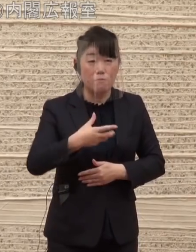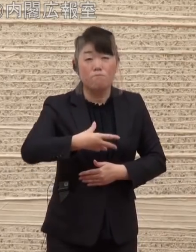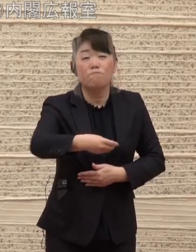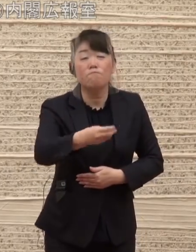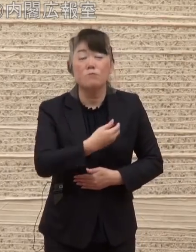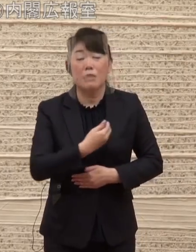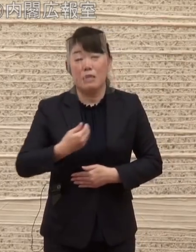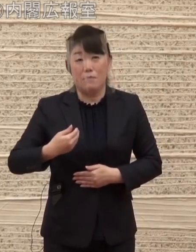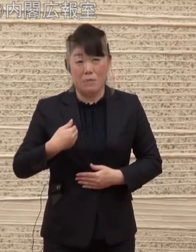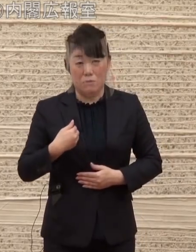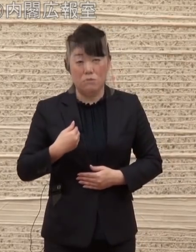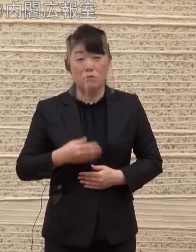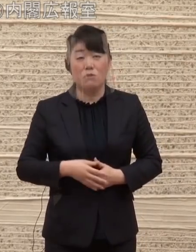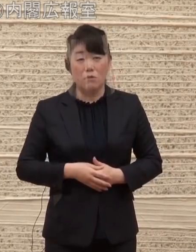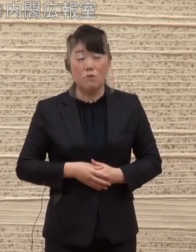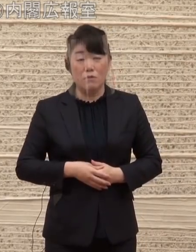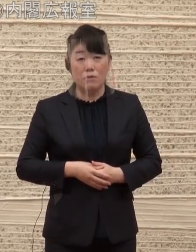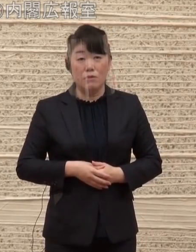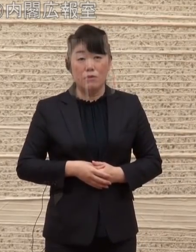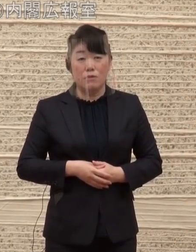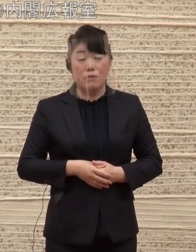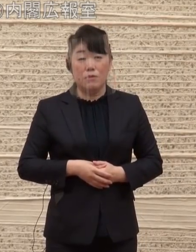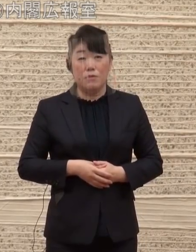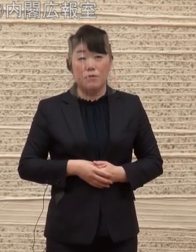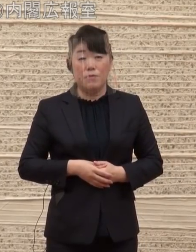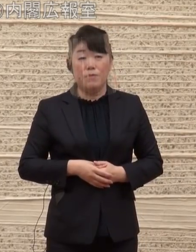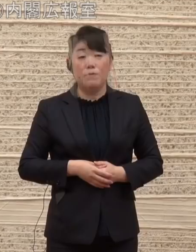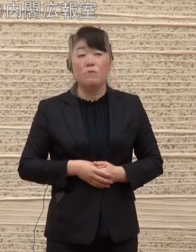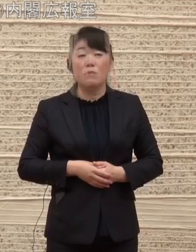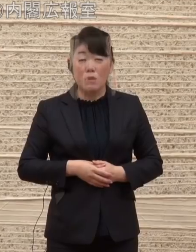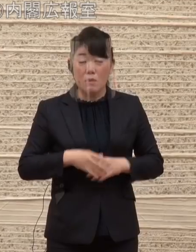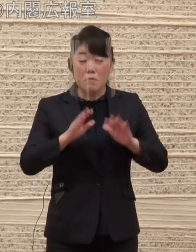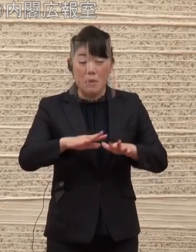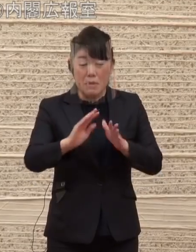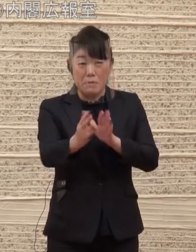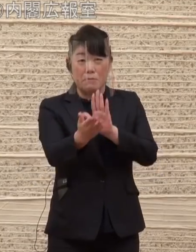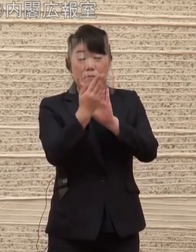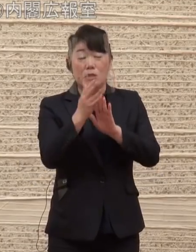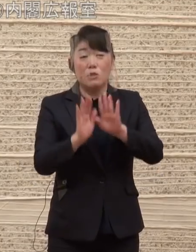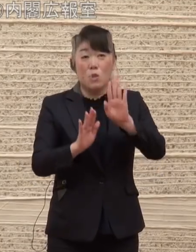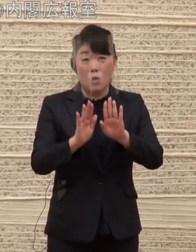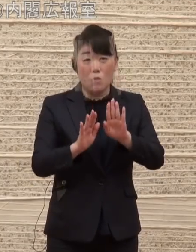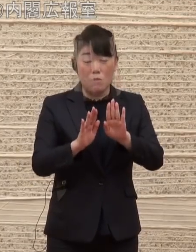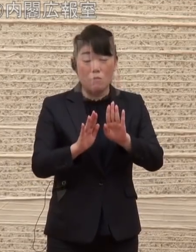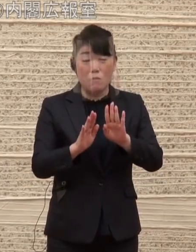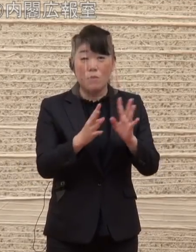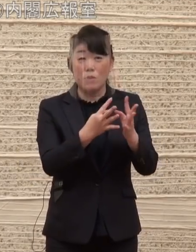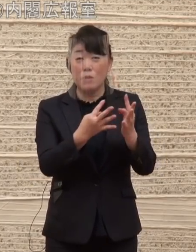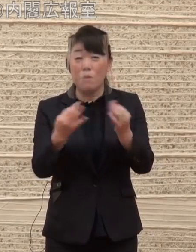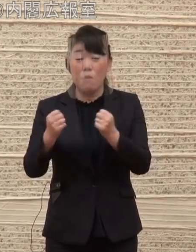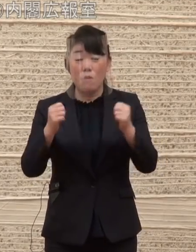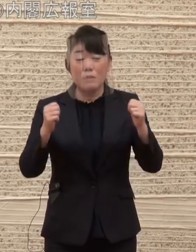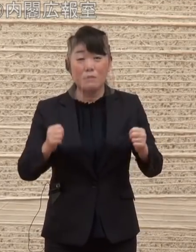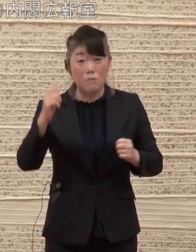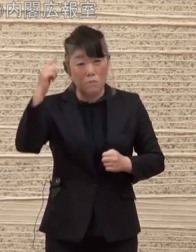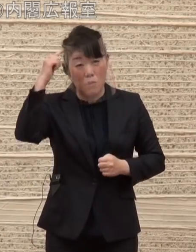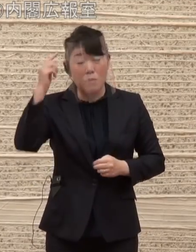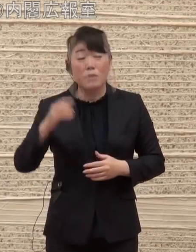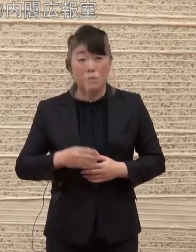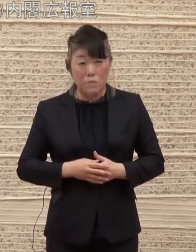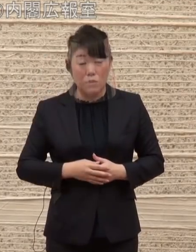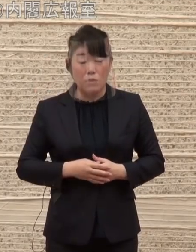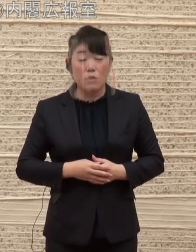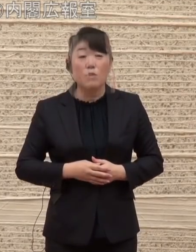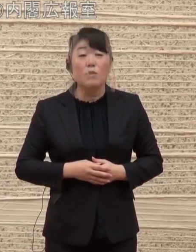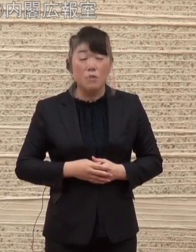頑張っていただいていると思います当たった相当して泊した状況の方々が多いですから我々もしっかりとですね性善説に立って